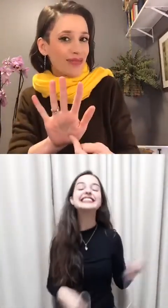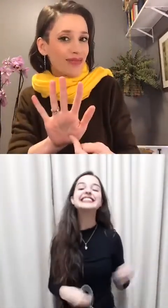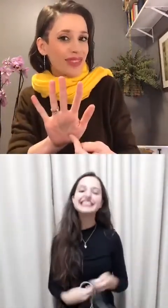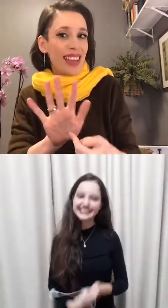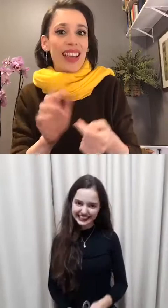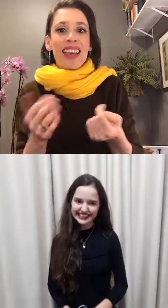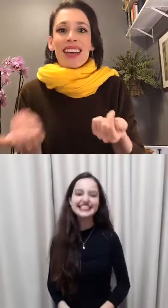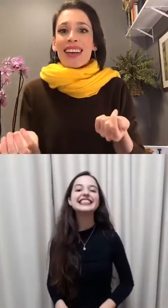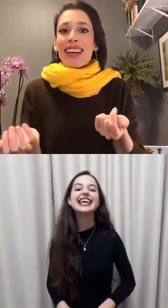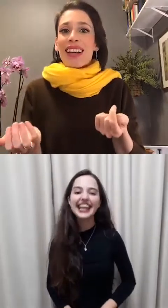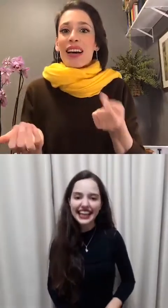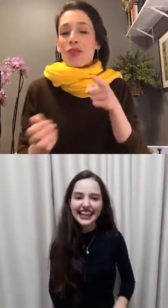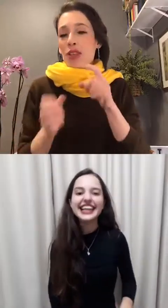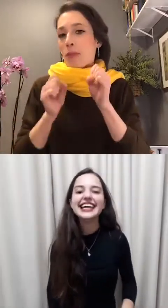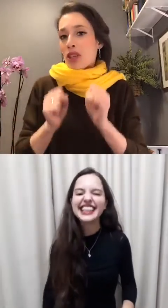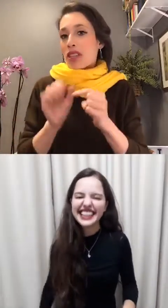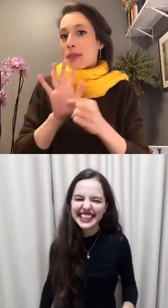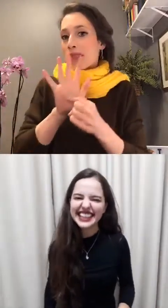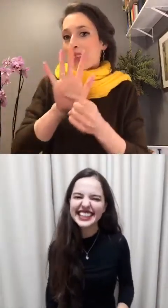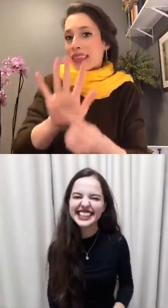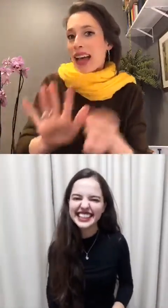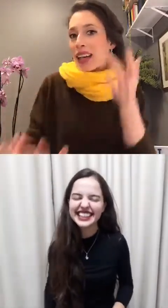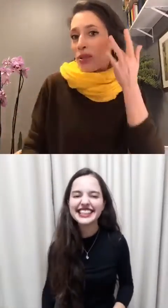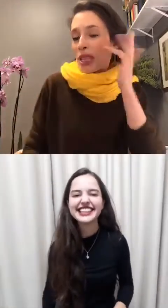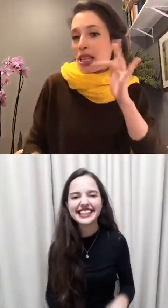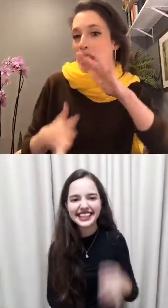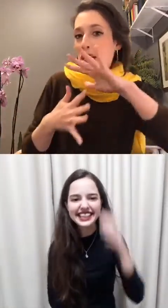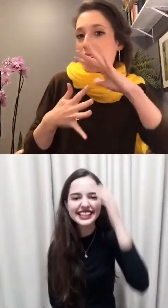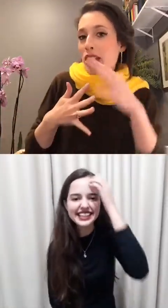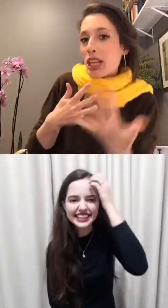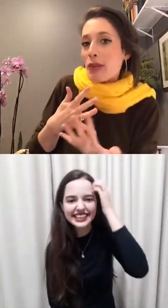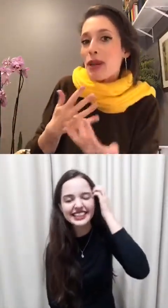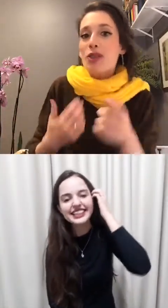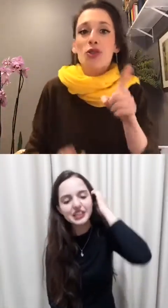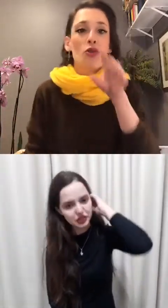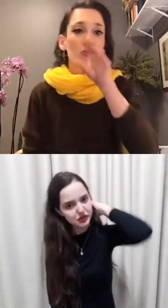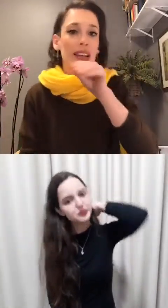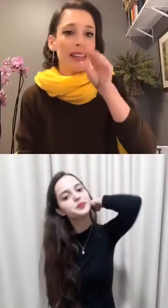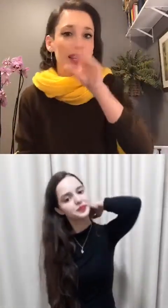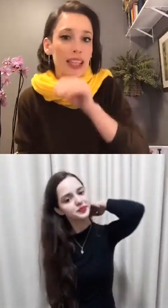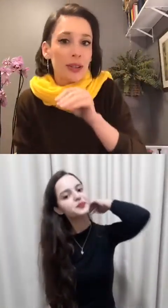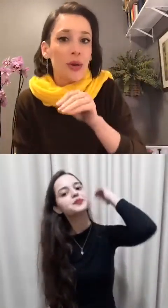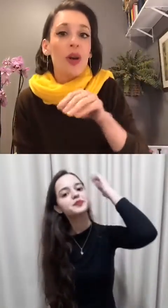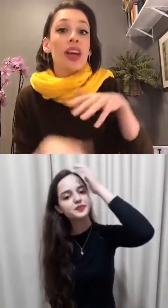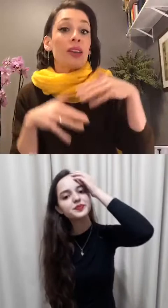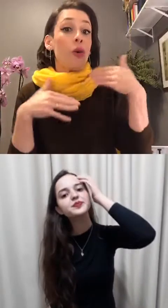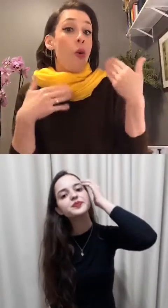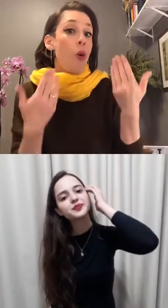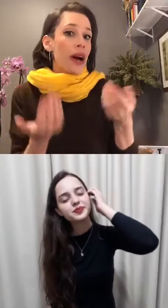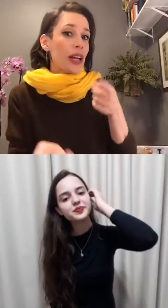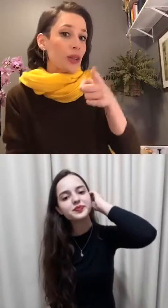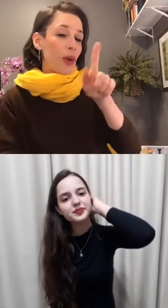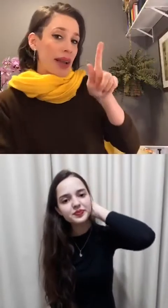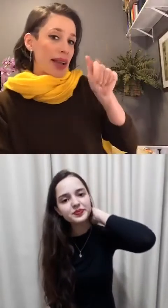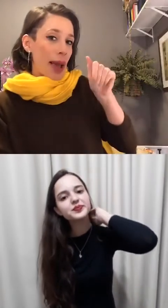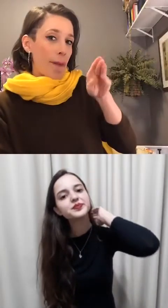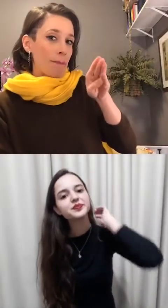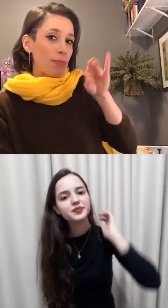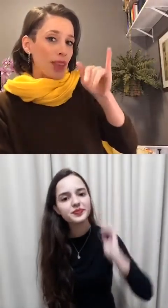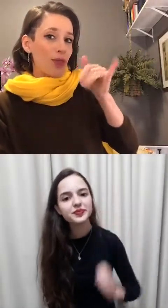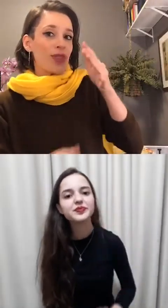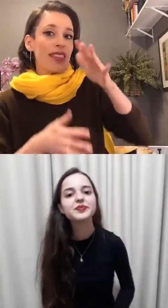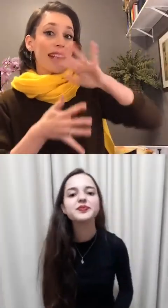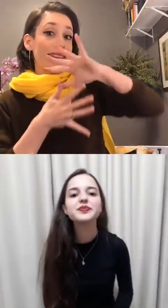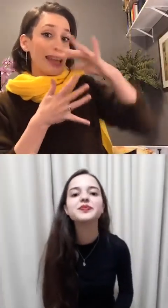apresentar. Você pode se apresentar, não sei se em Libras ou falando. Então, quando a